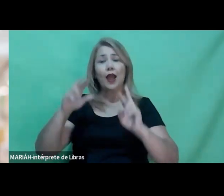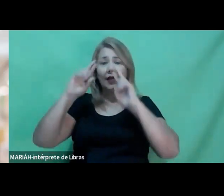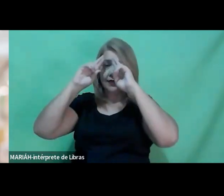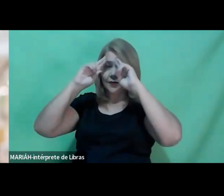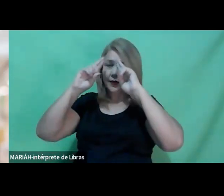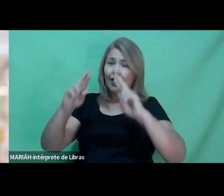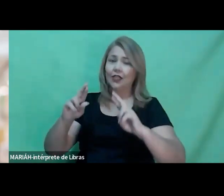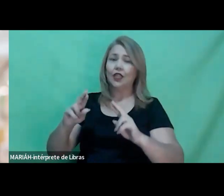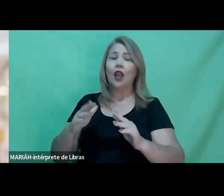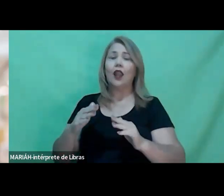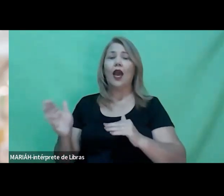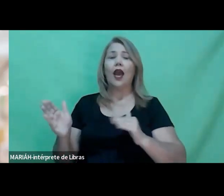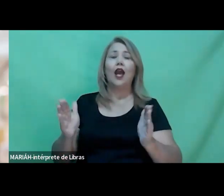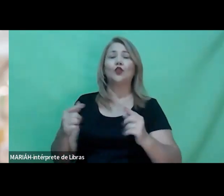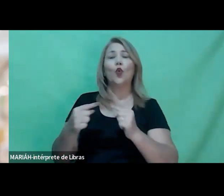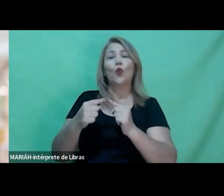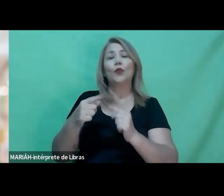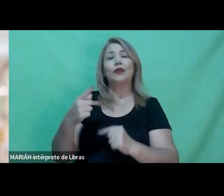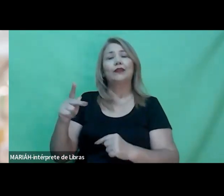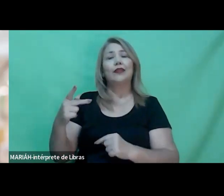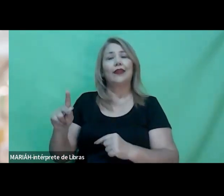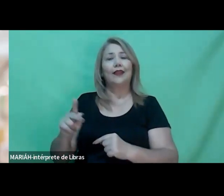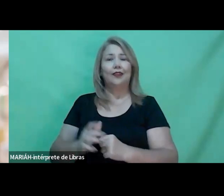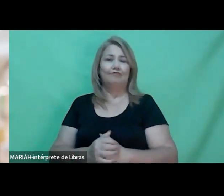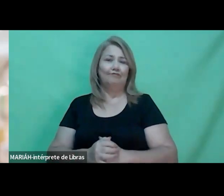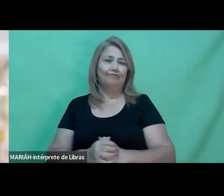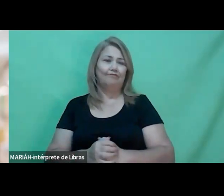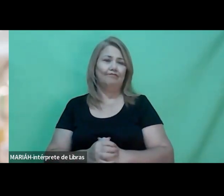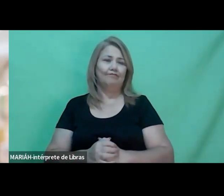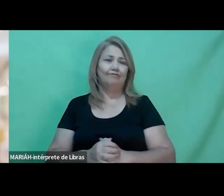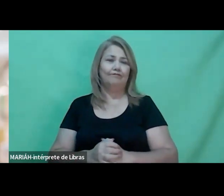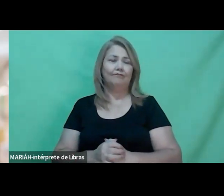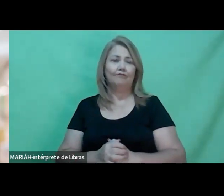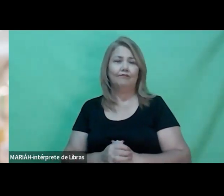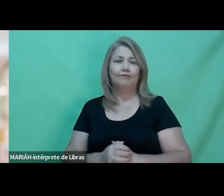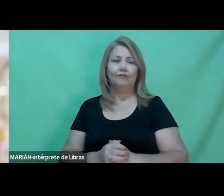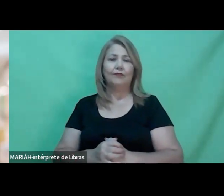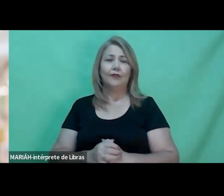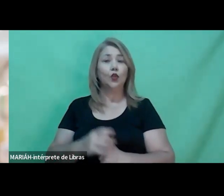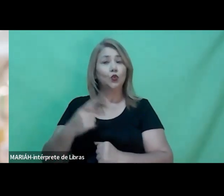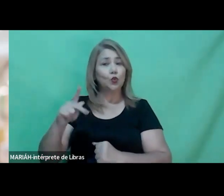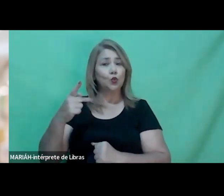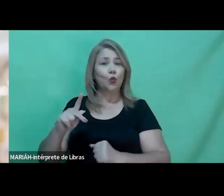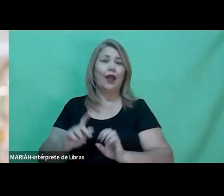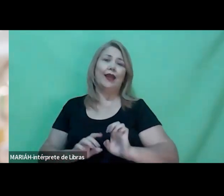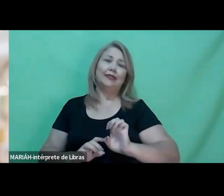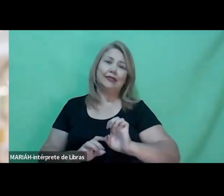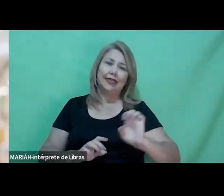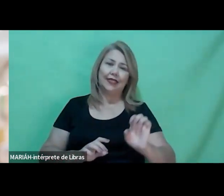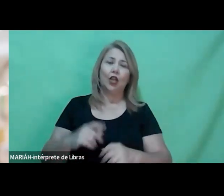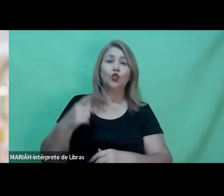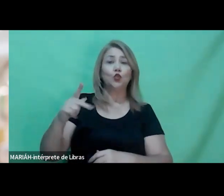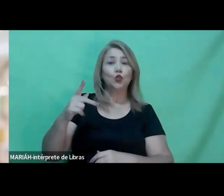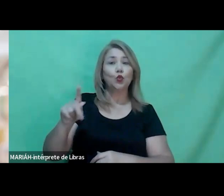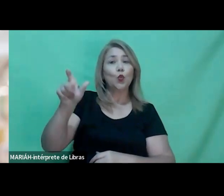lateralidad de la persona sordo cieja entonces a su izquierda a su derecha